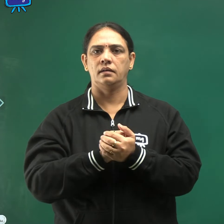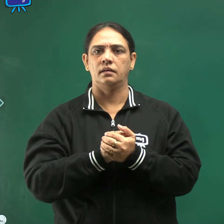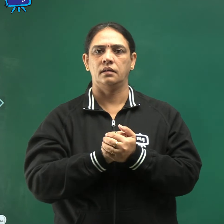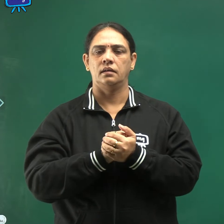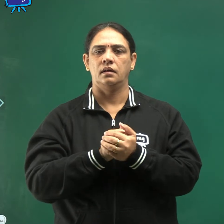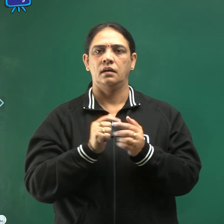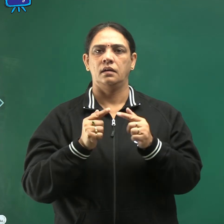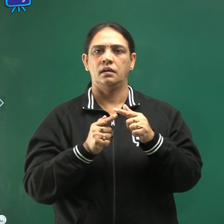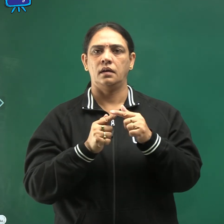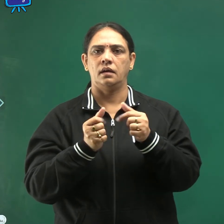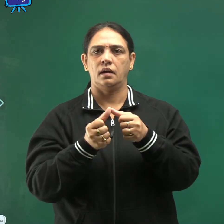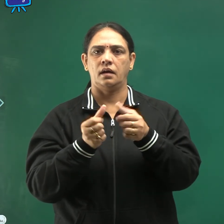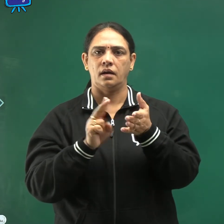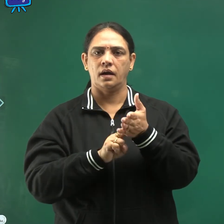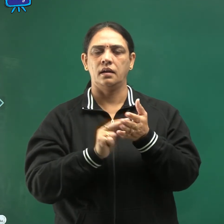1/tan